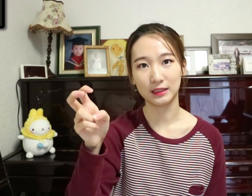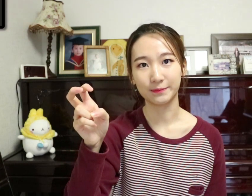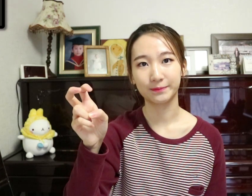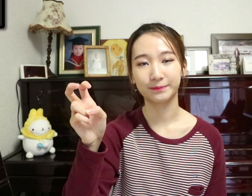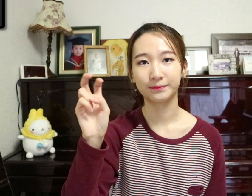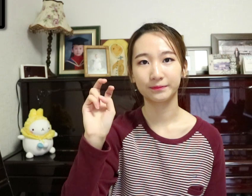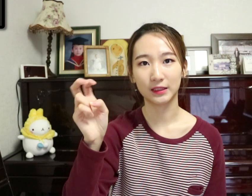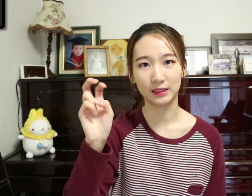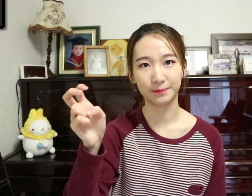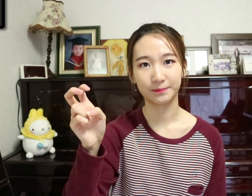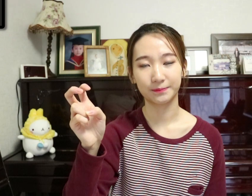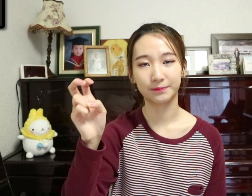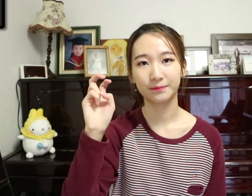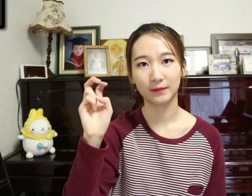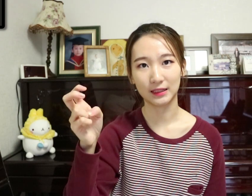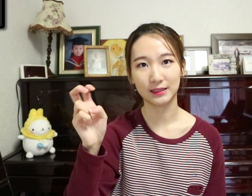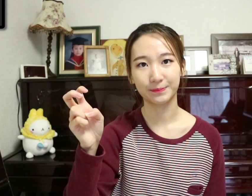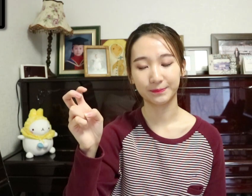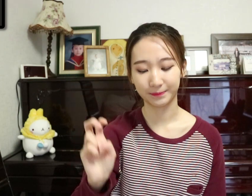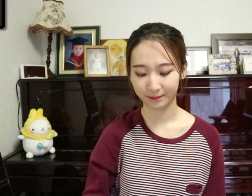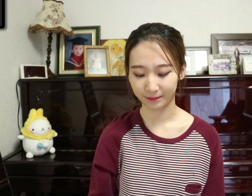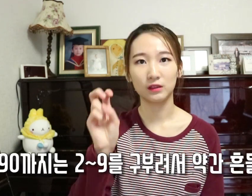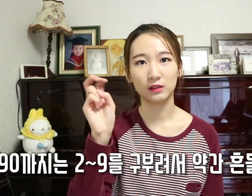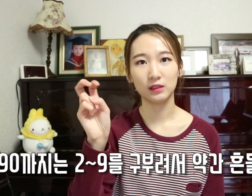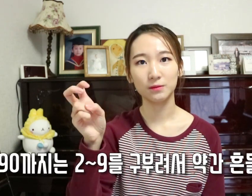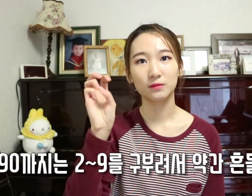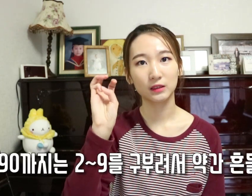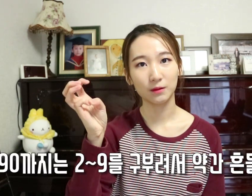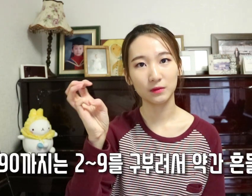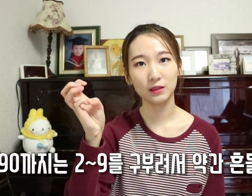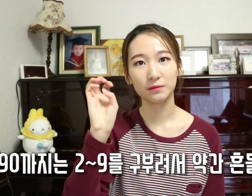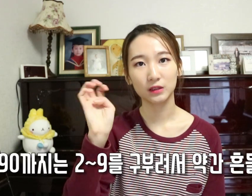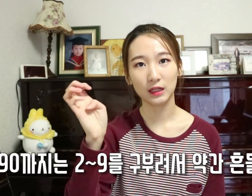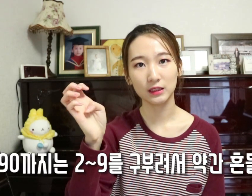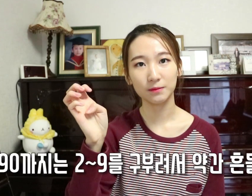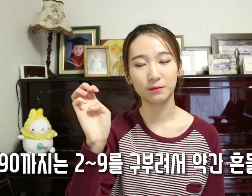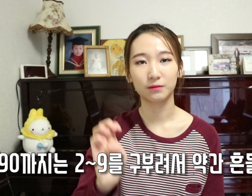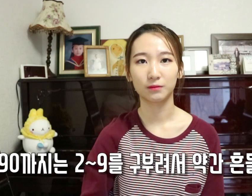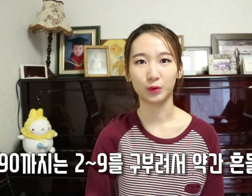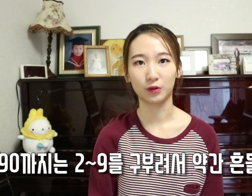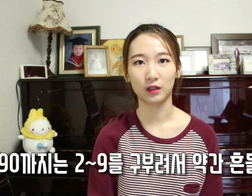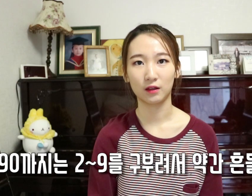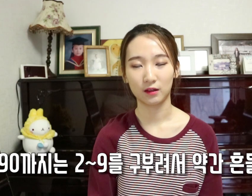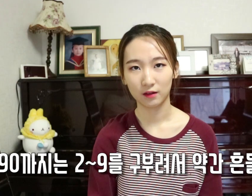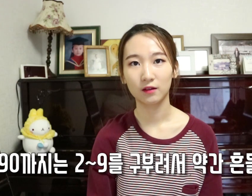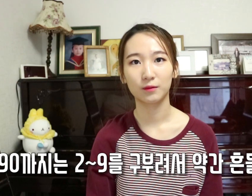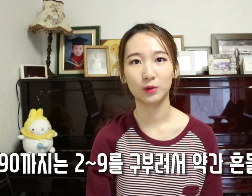20. 20. 20. 20, 30, 40. 뭐 이렇게